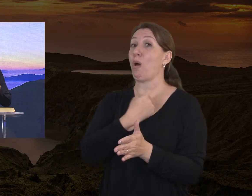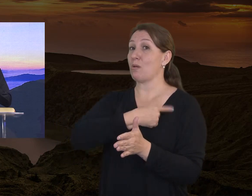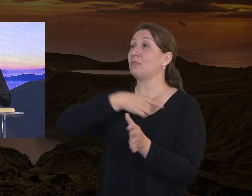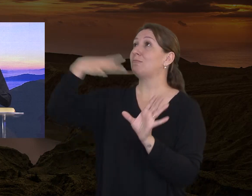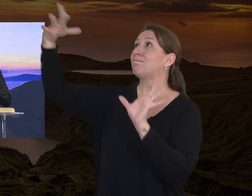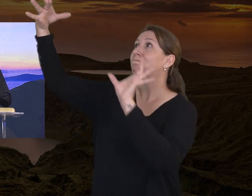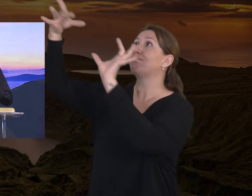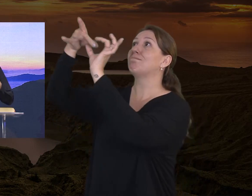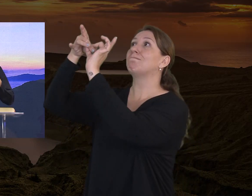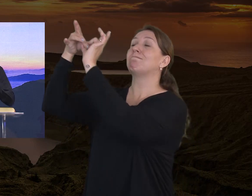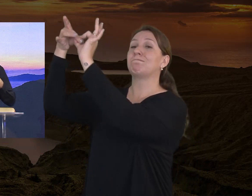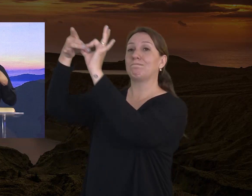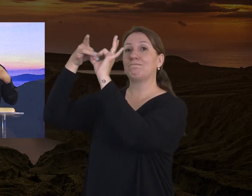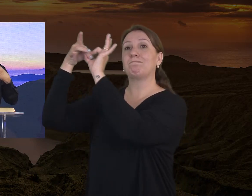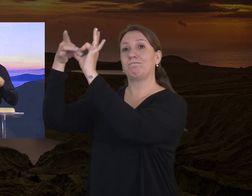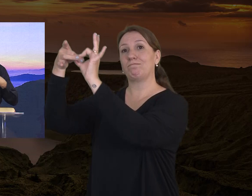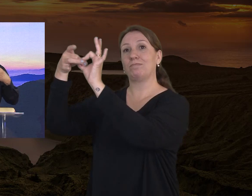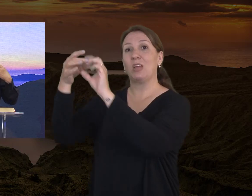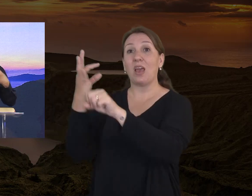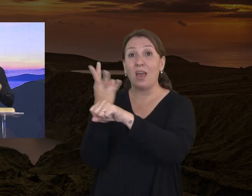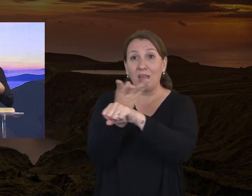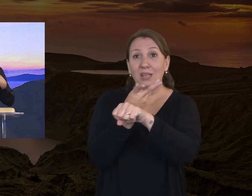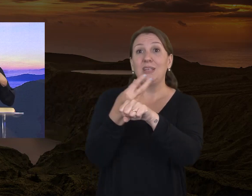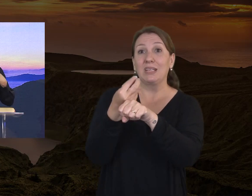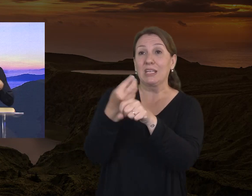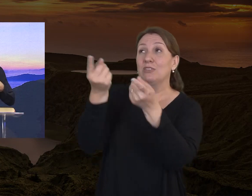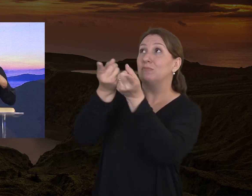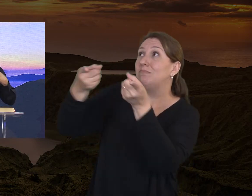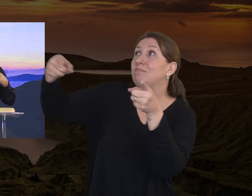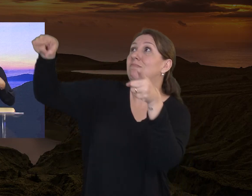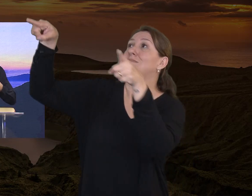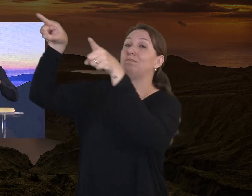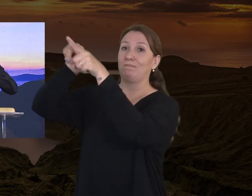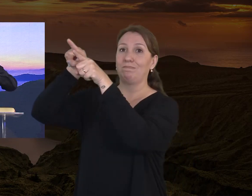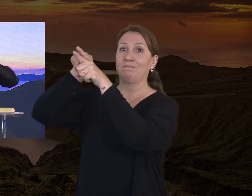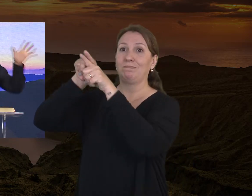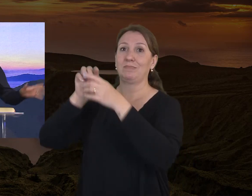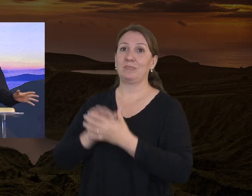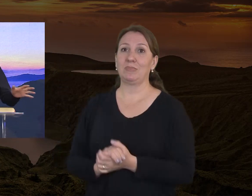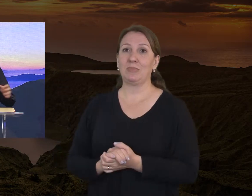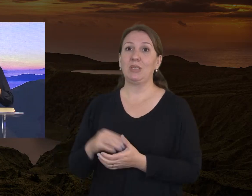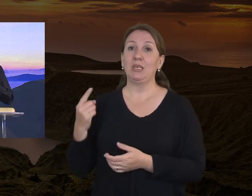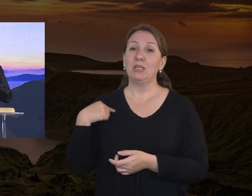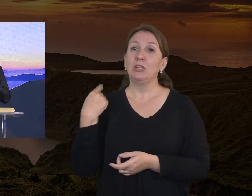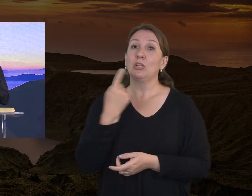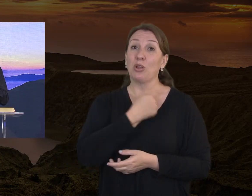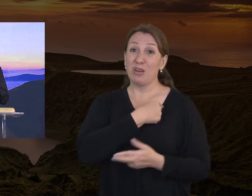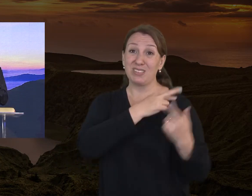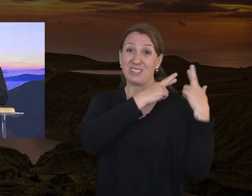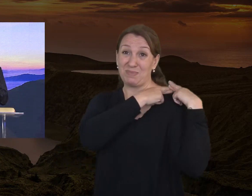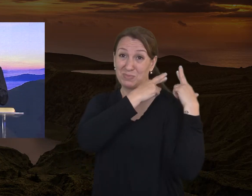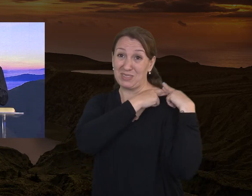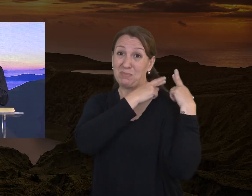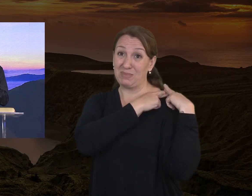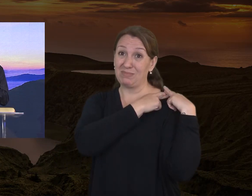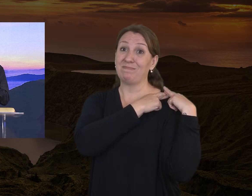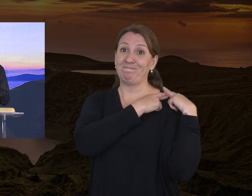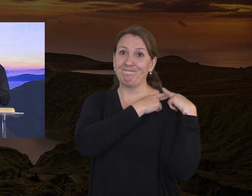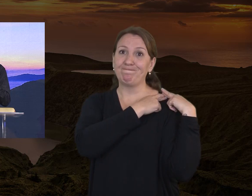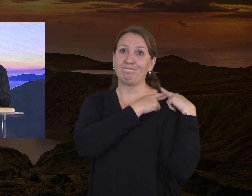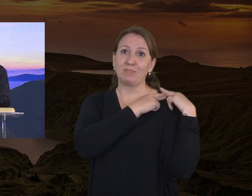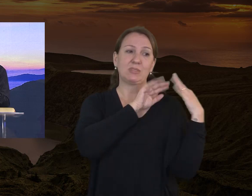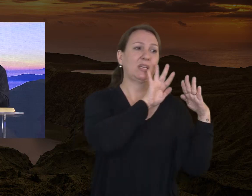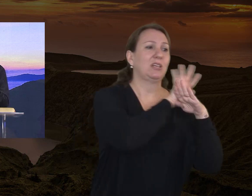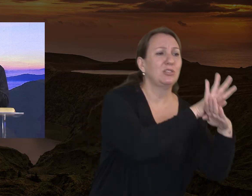igreja, o corpo de Cristo. Nós somos responsáveis por reconciliação de todo o universo. Então nós precisamos ser